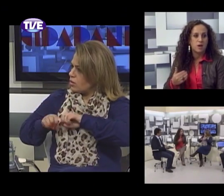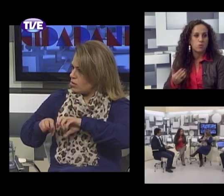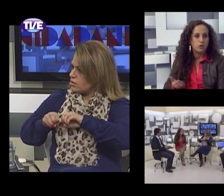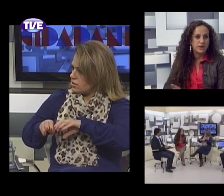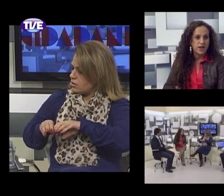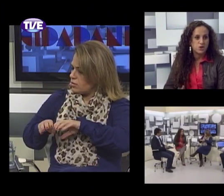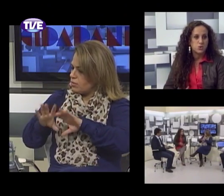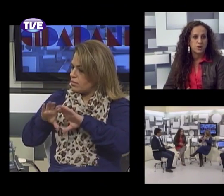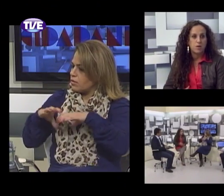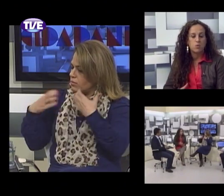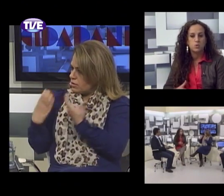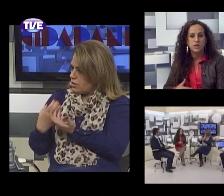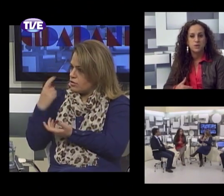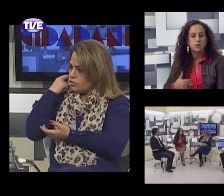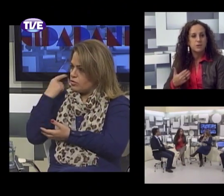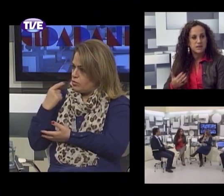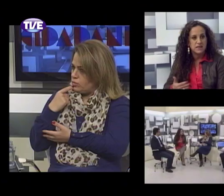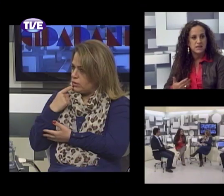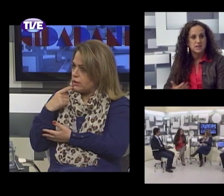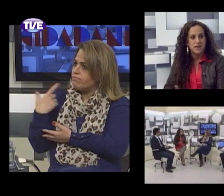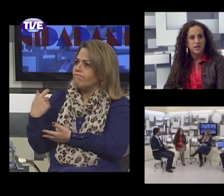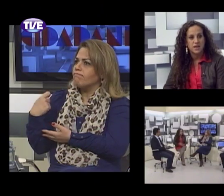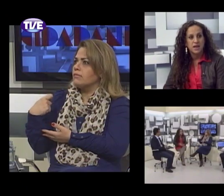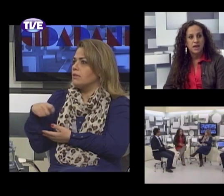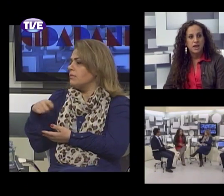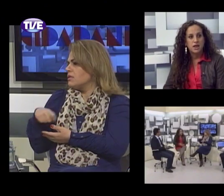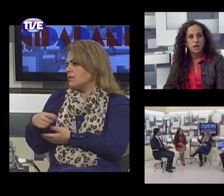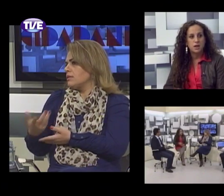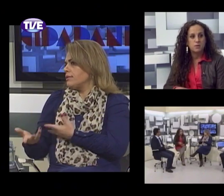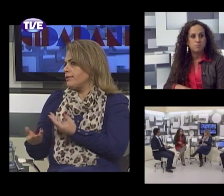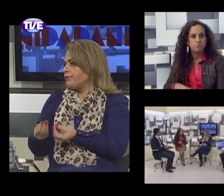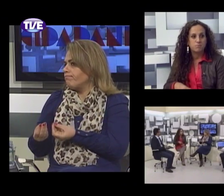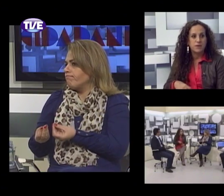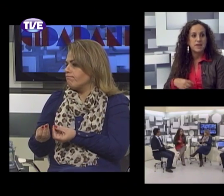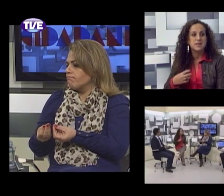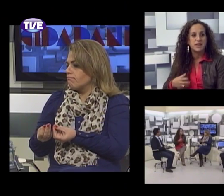voltado para a comunidade surda é um conceito que precisa ser